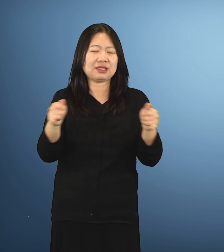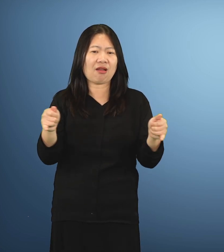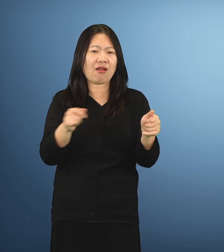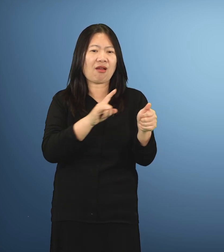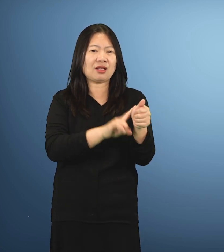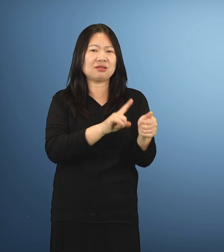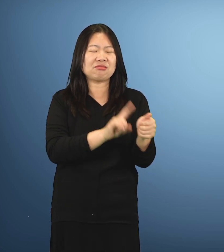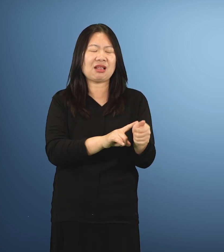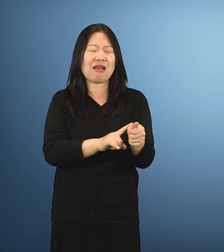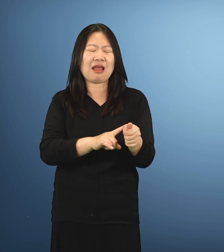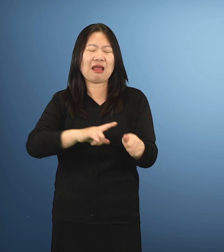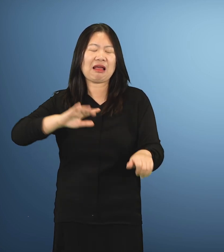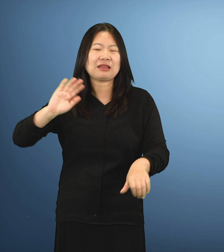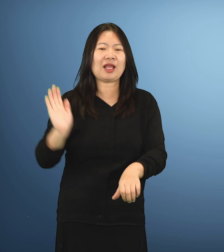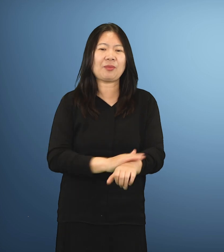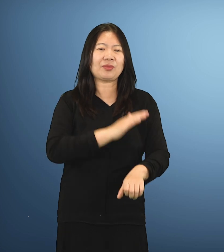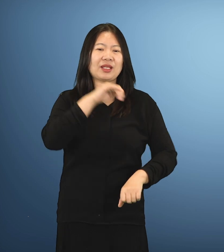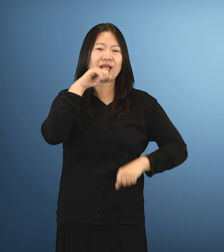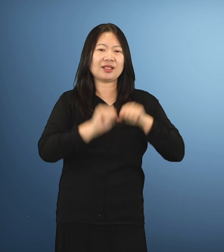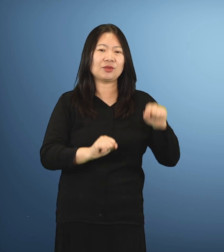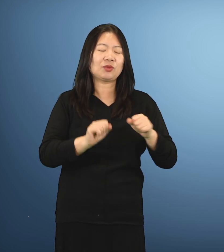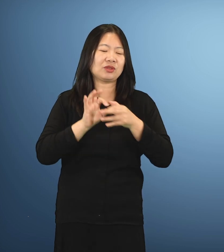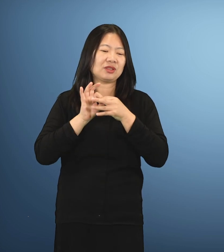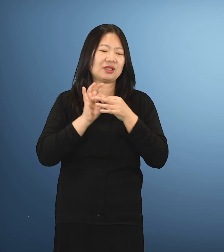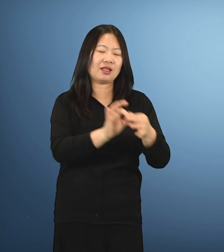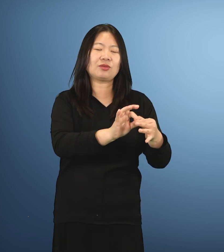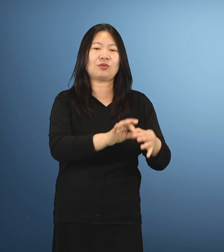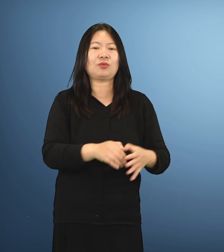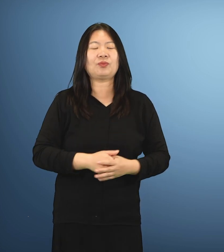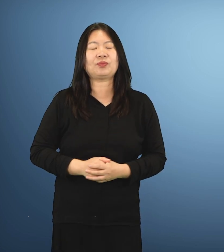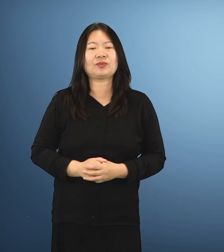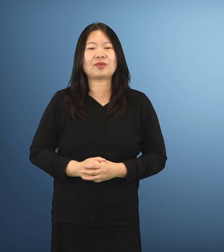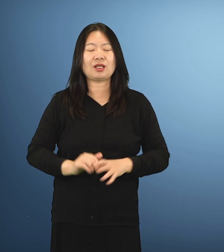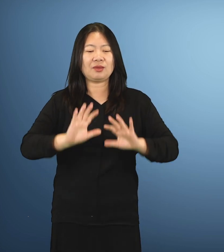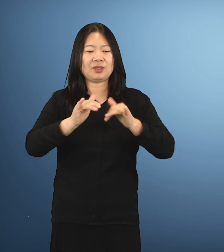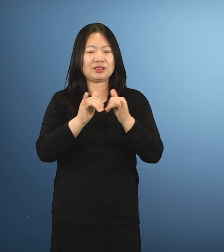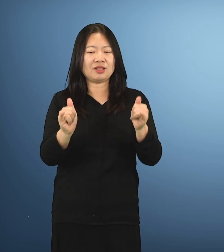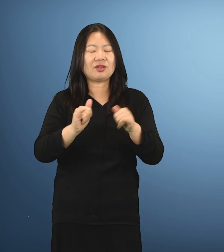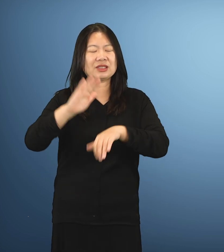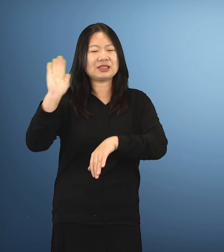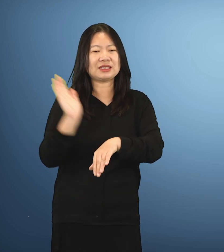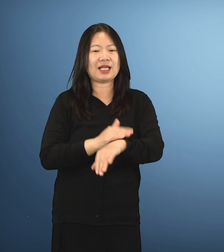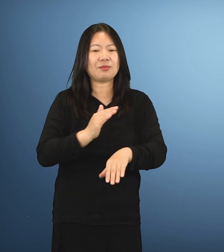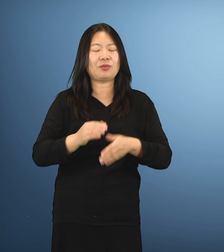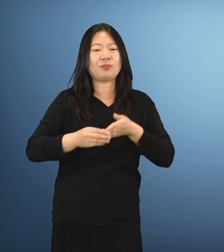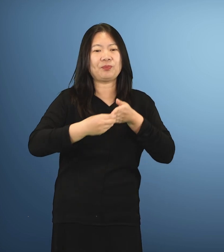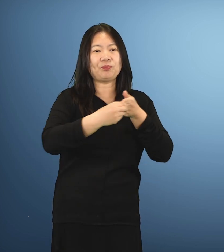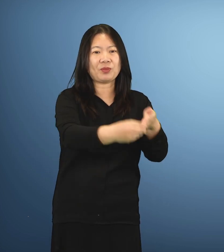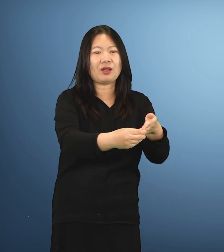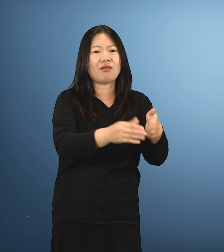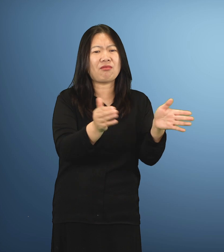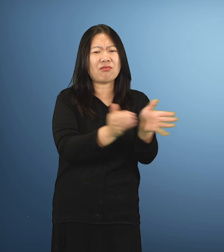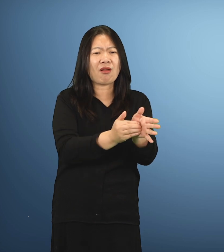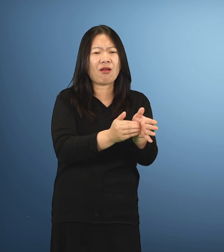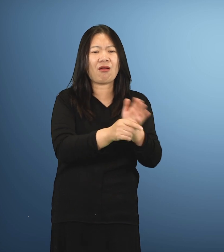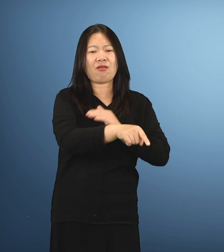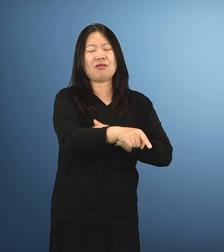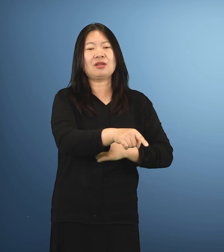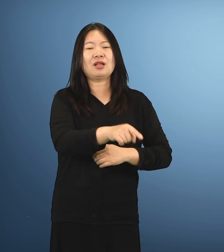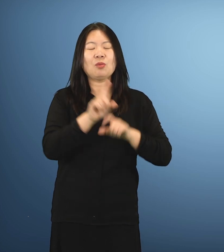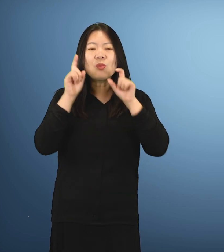그런 만행은 여전했습니다. 백성들을 잘못된 길로 인도하고,